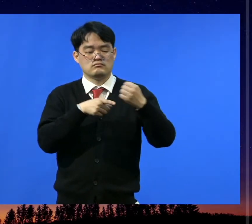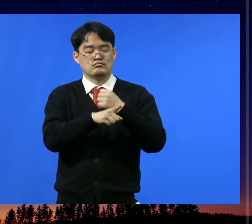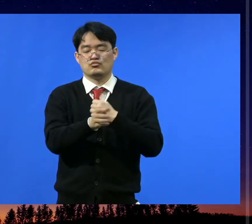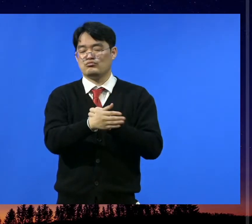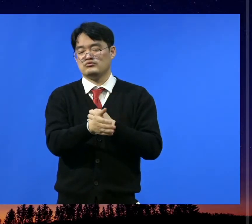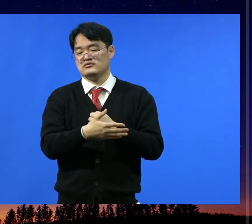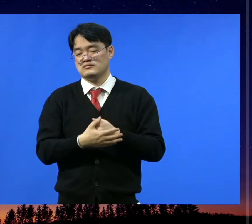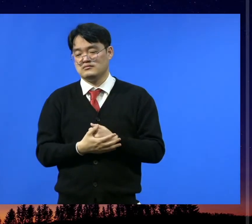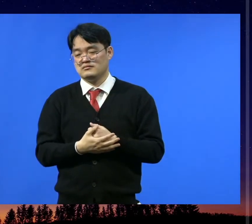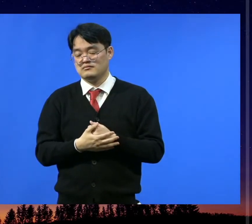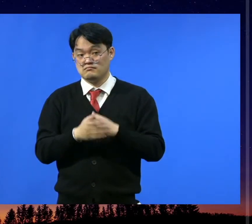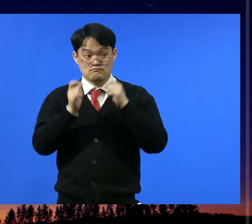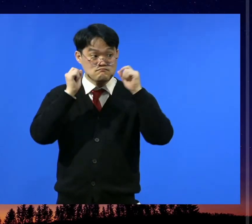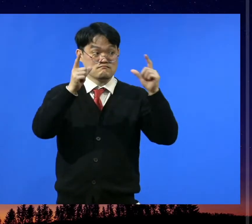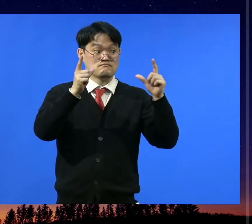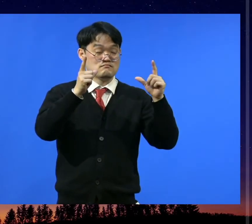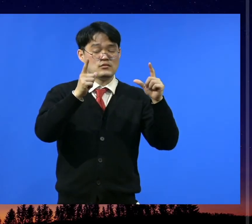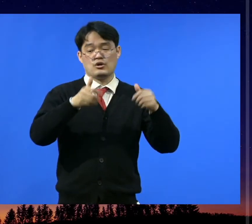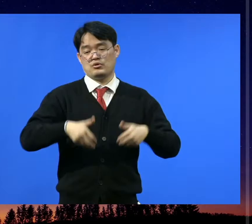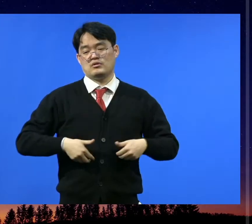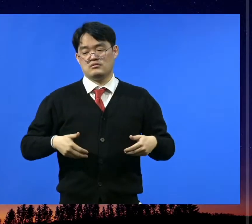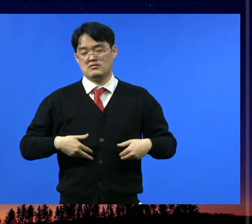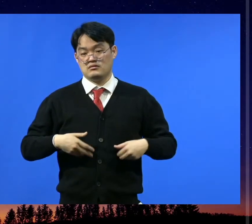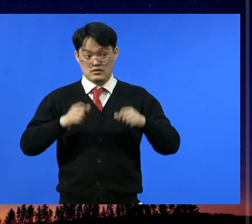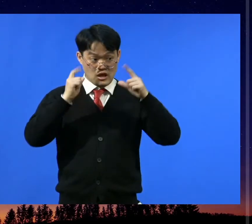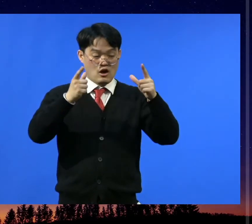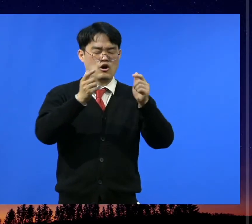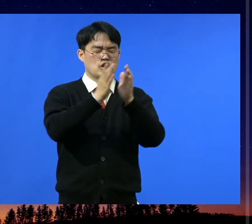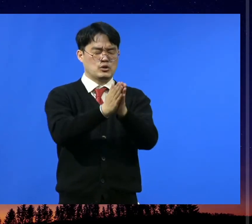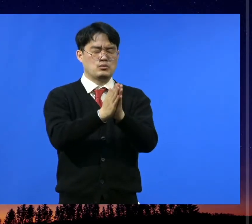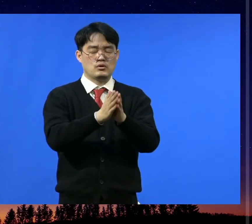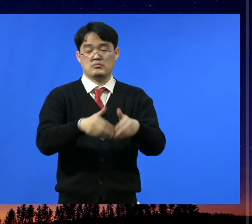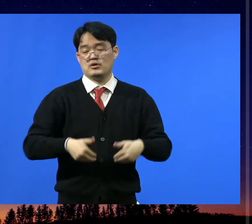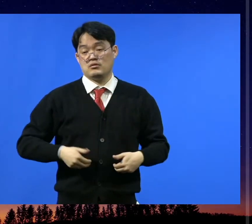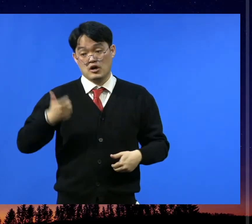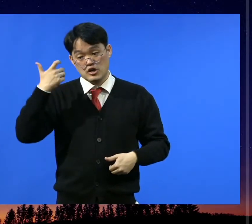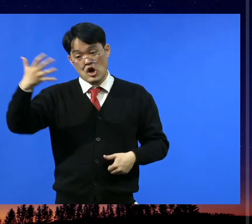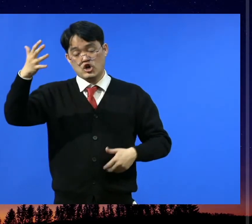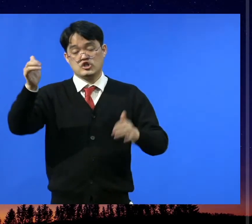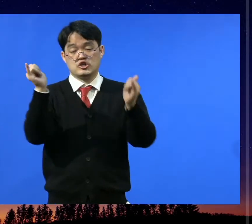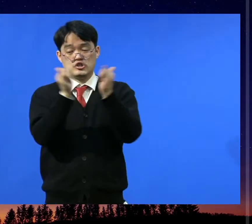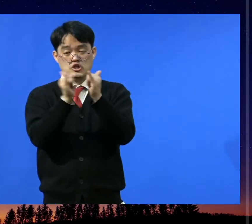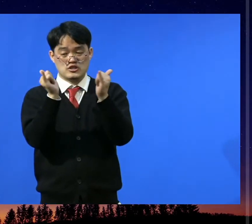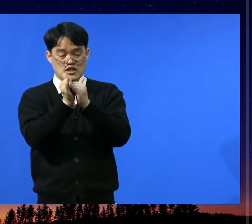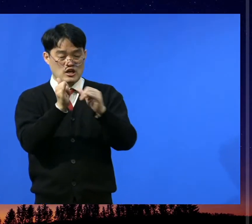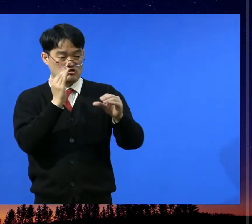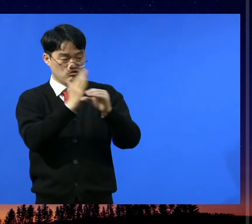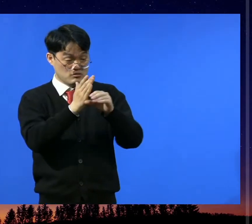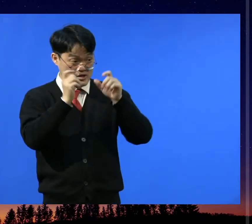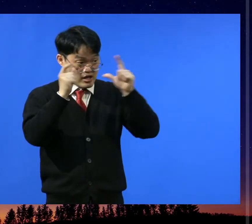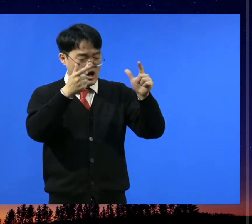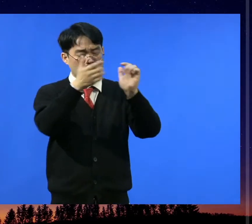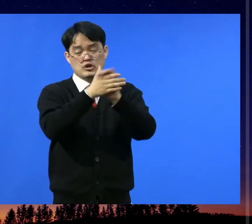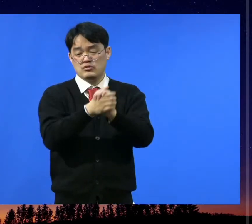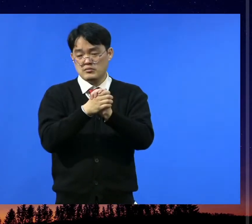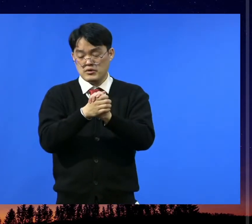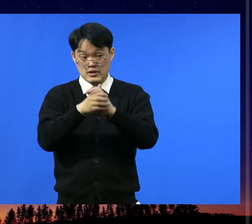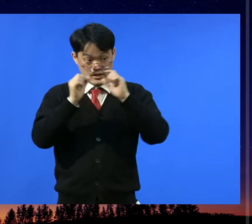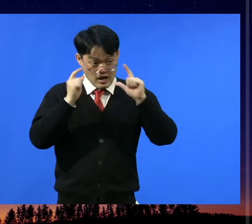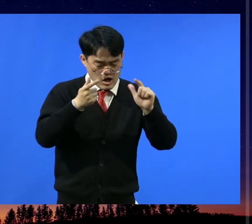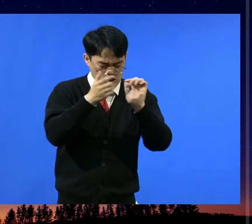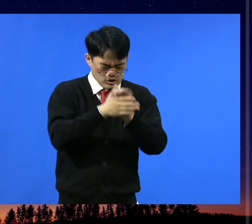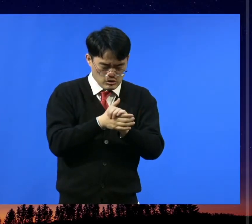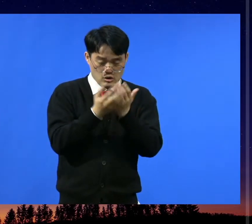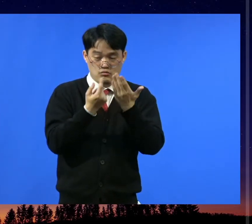거예요. 깨어 기도해야 된다. 깨어 기도해야 된다. 영적 전쟁의 핵심은 깨어 기도하는 거다. 그 깨어 기도하기 위해서는